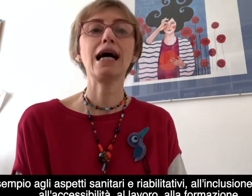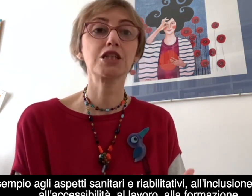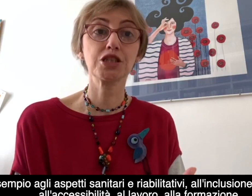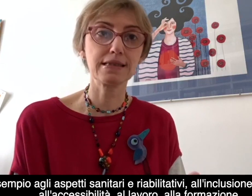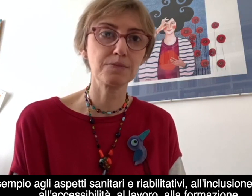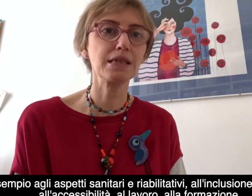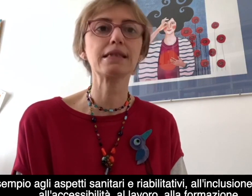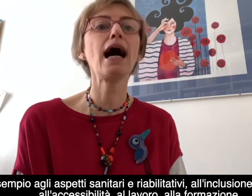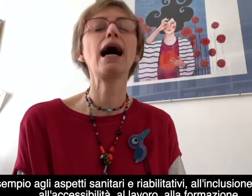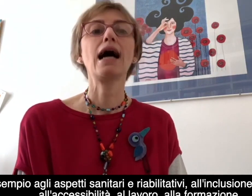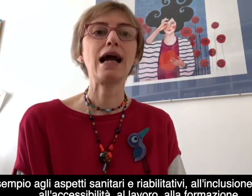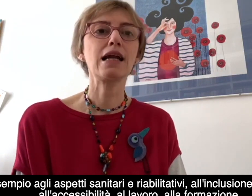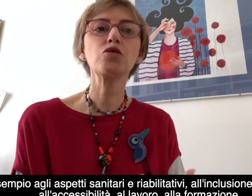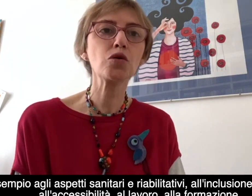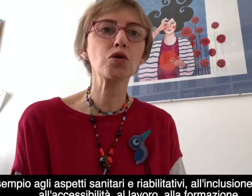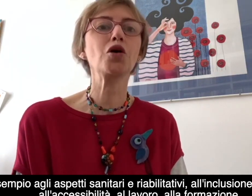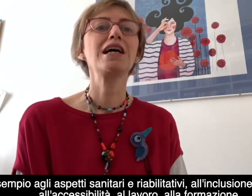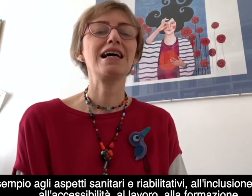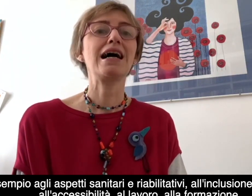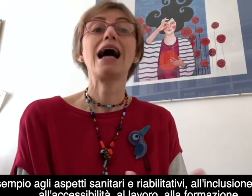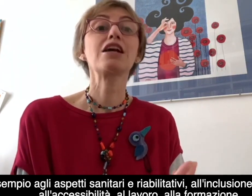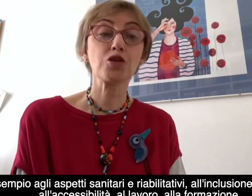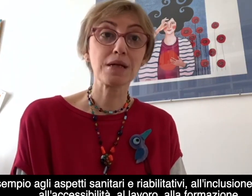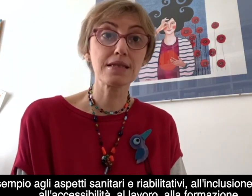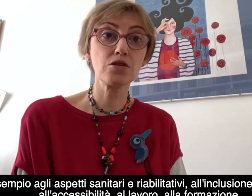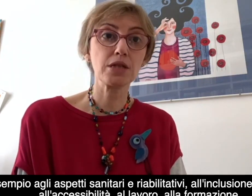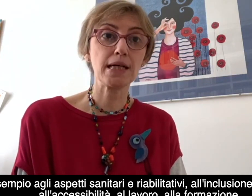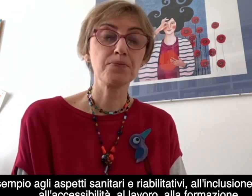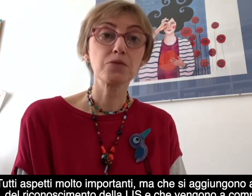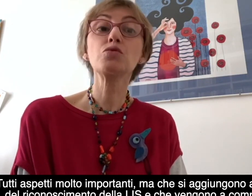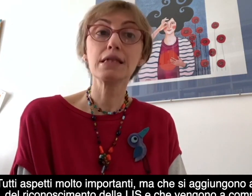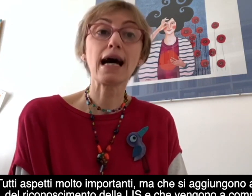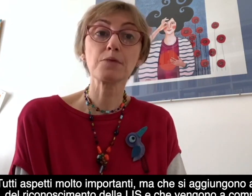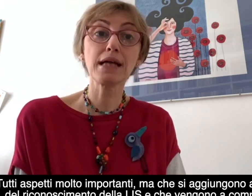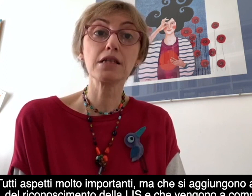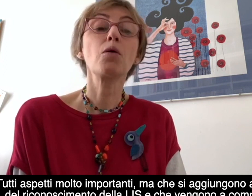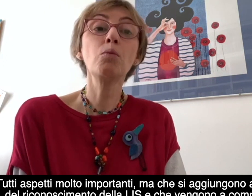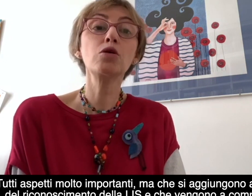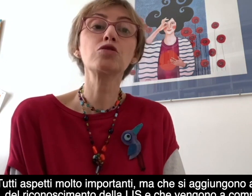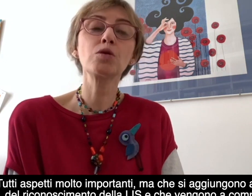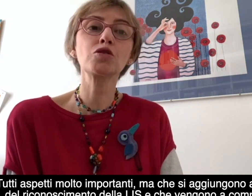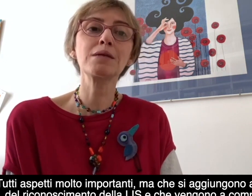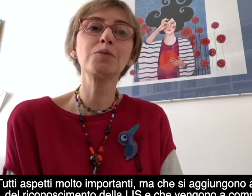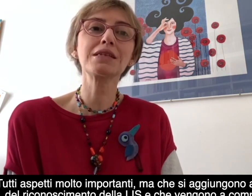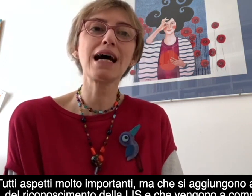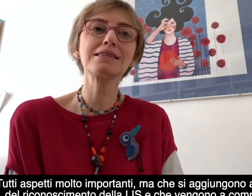all'accessibilità al lavoro alla formazione tutti aspetti molto molto importanti ma